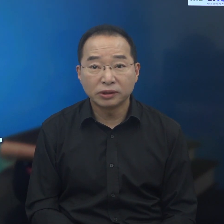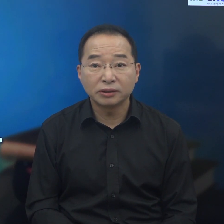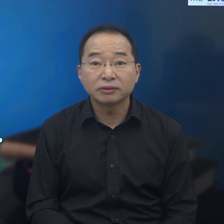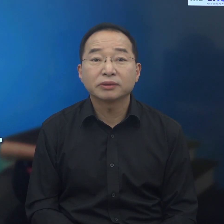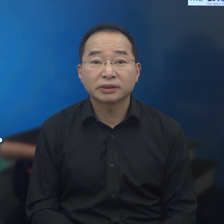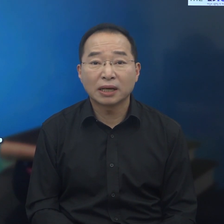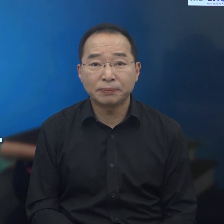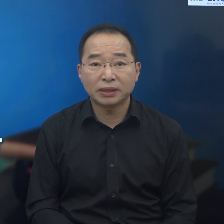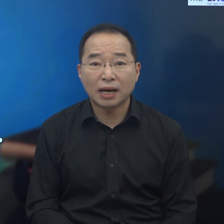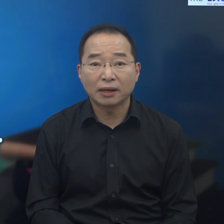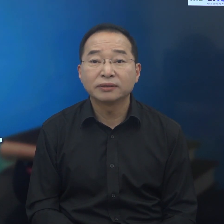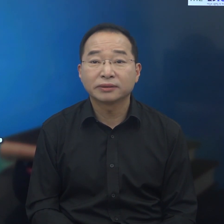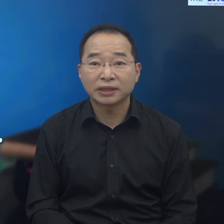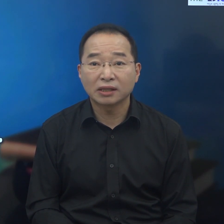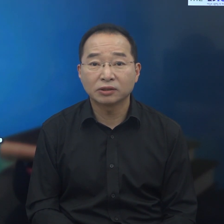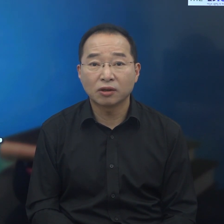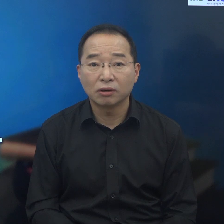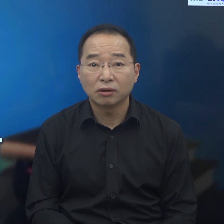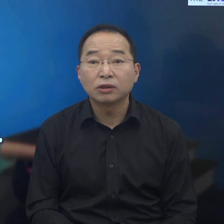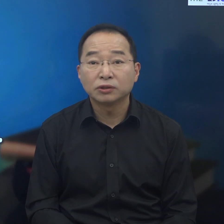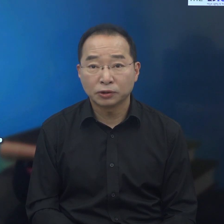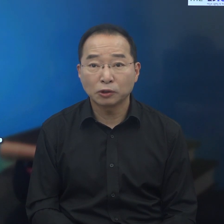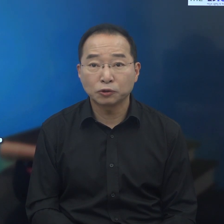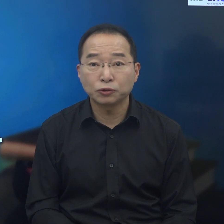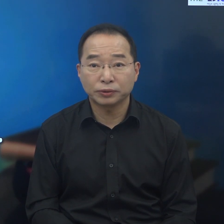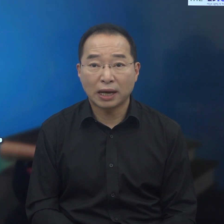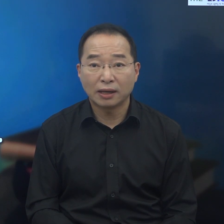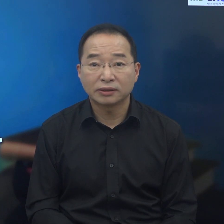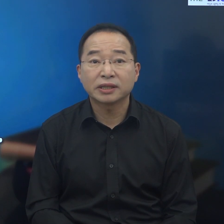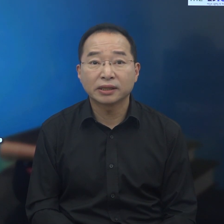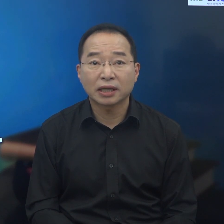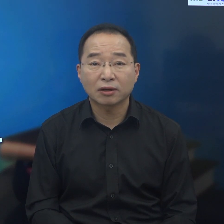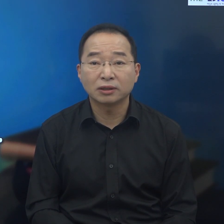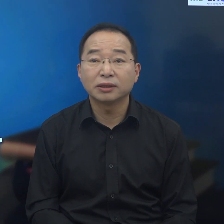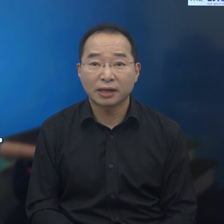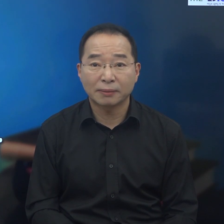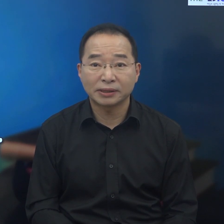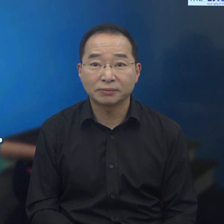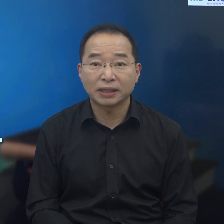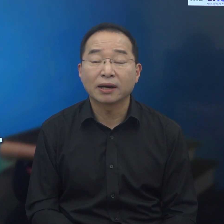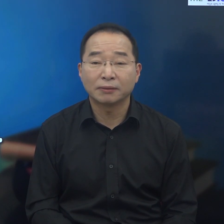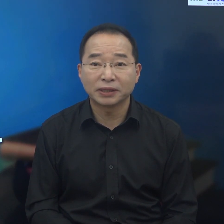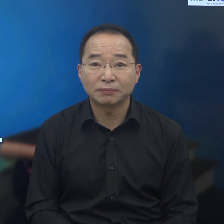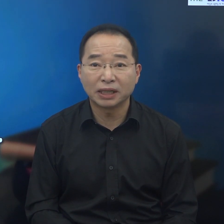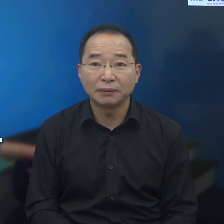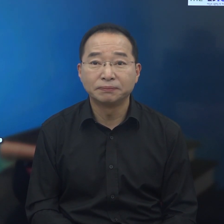오늘은 살피다, 상처, 서투르다 세 단어를 알아봤습니다. 감사합니다.